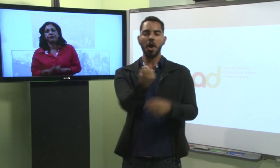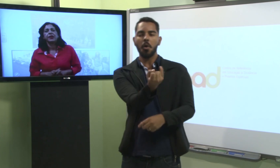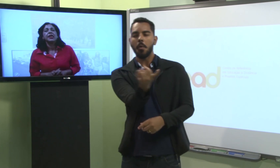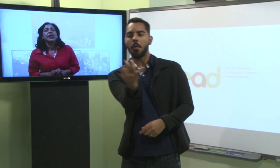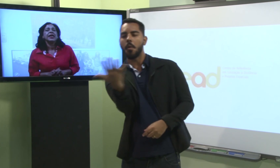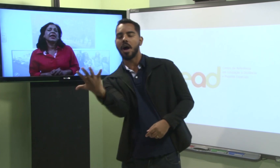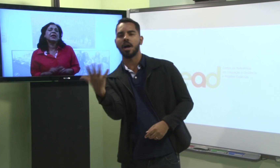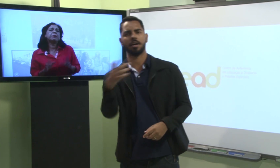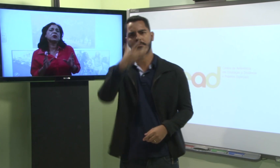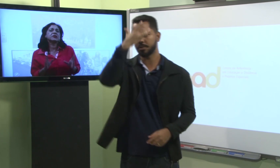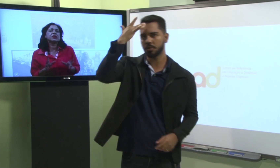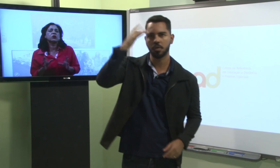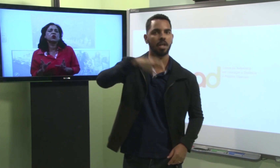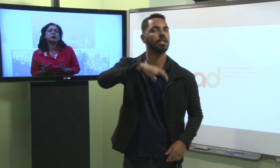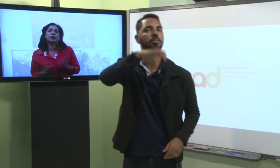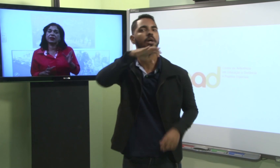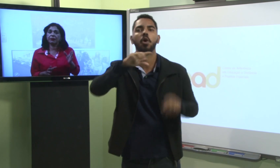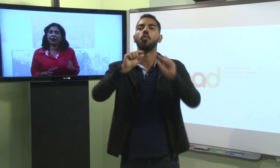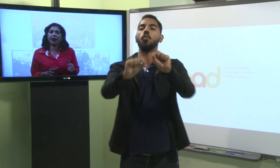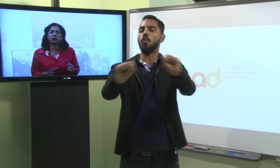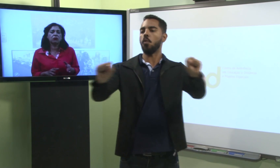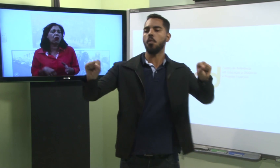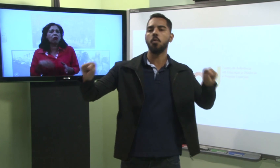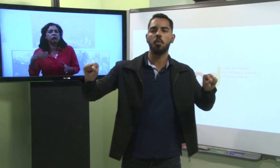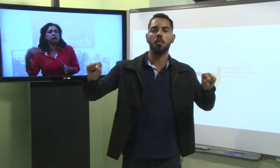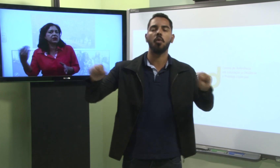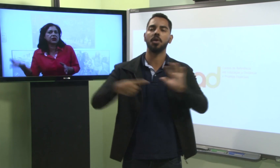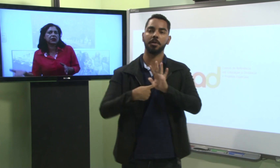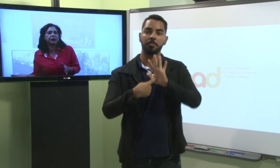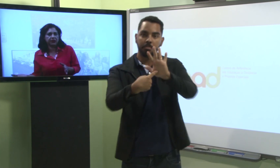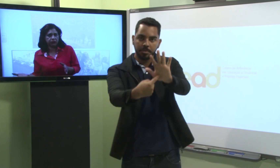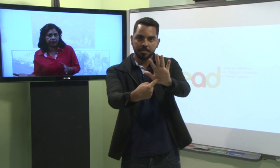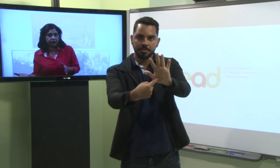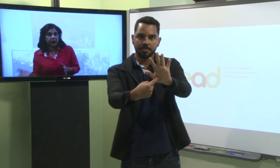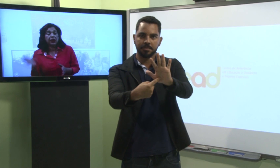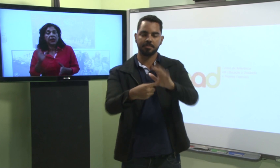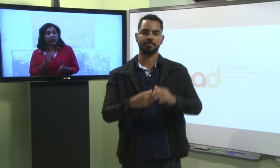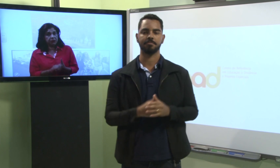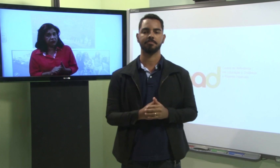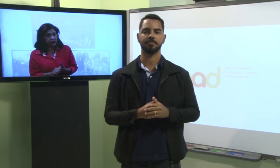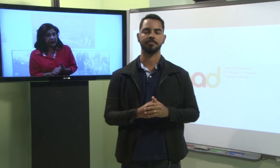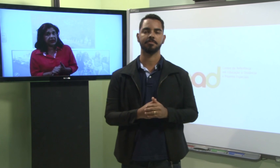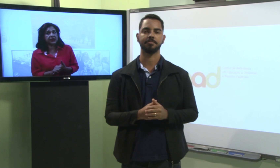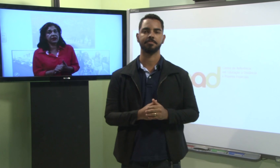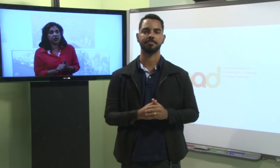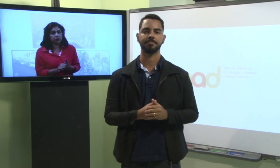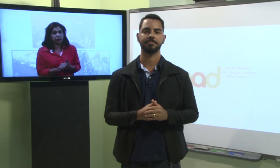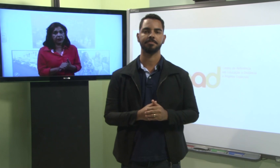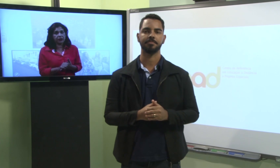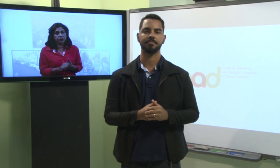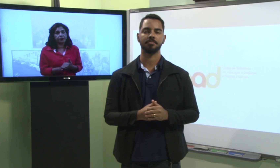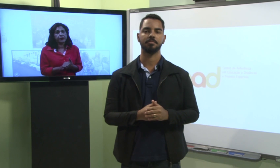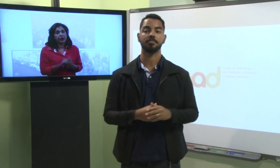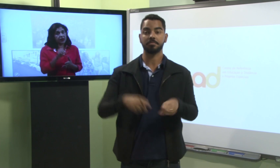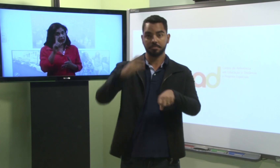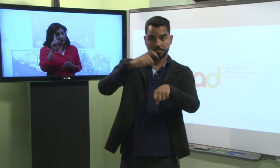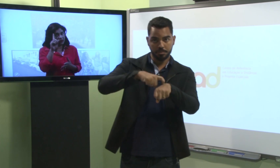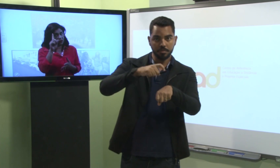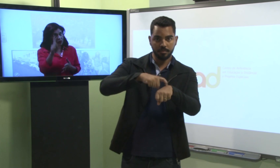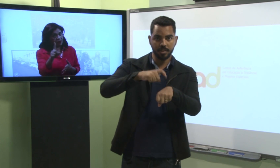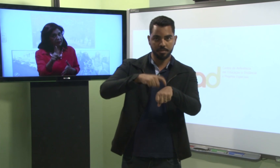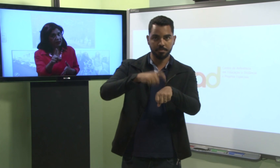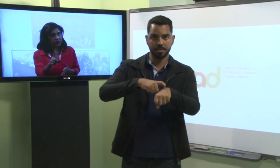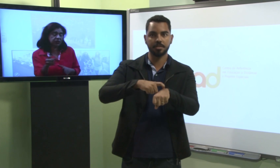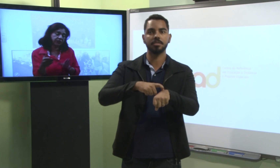animais. Ele pode ser um número determinado ou indeterminado. Lembro a vocês que neste momento